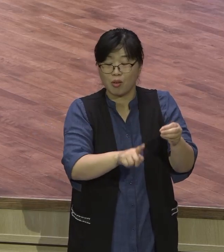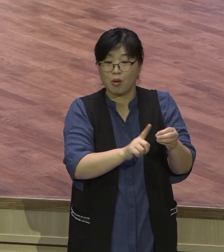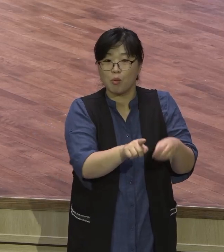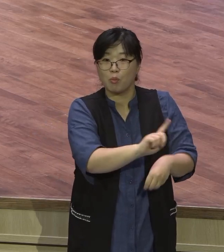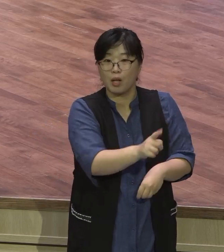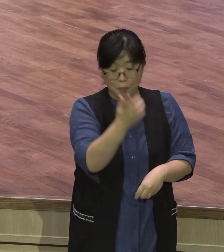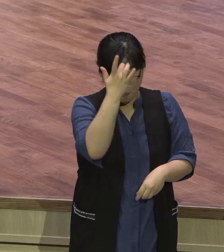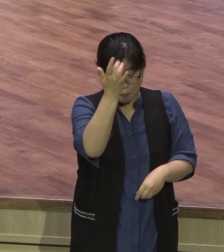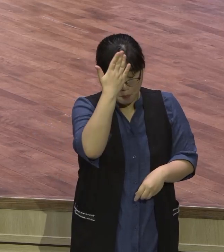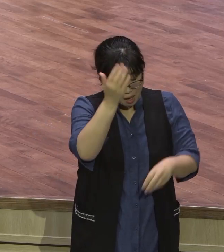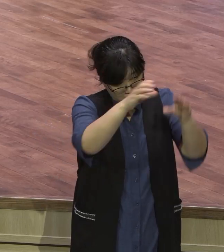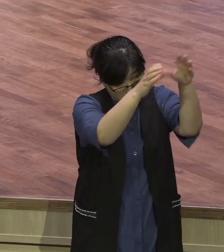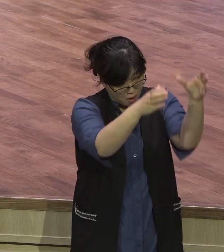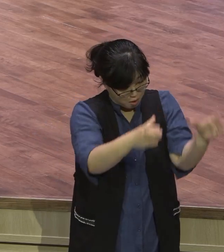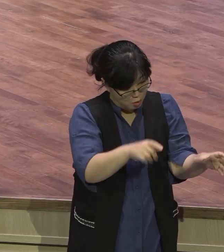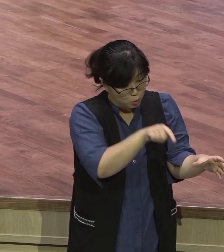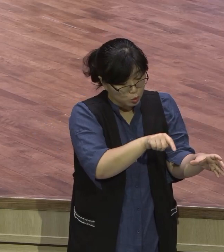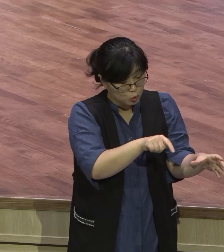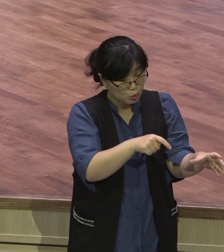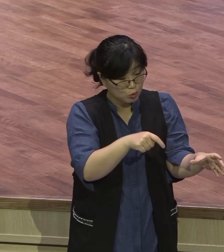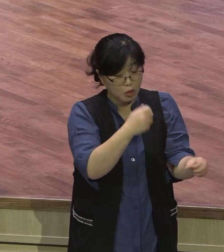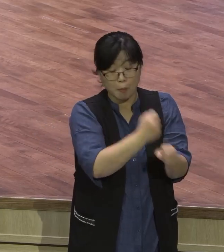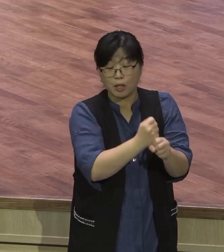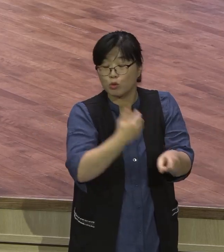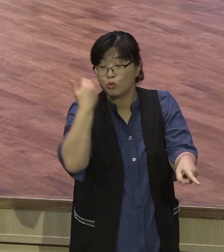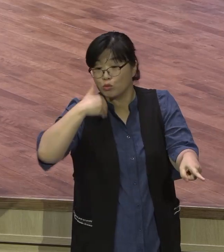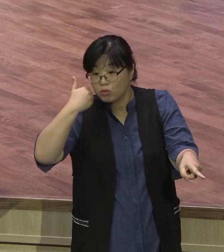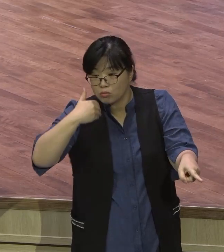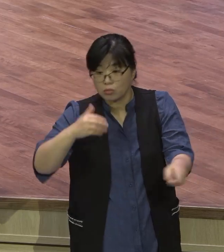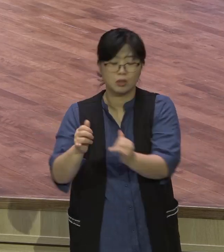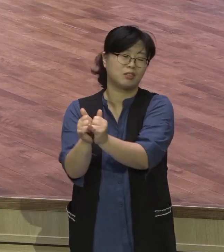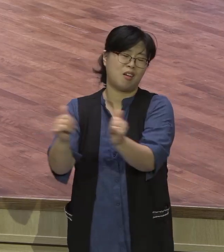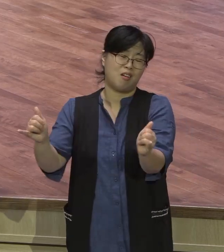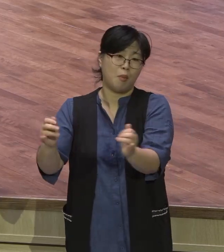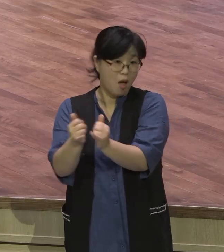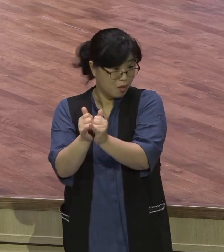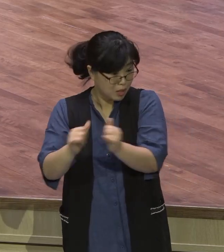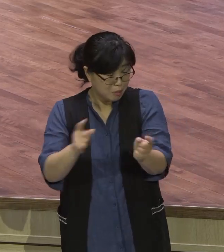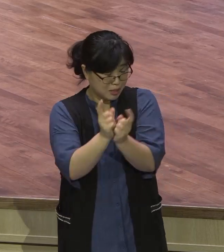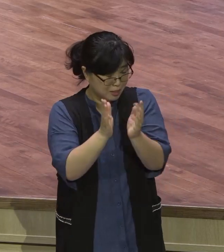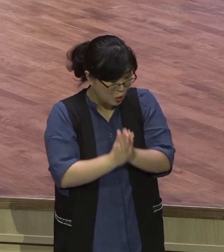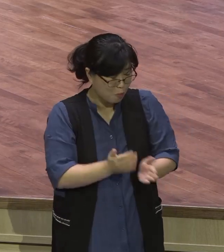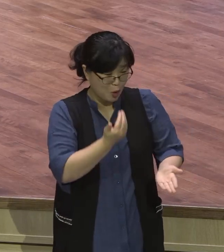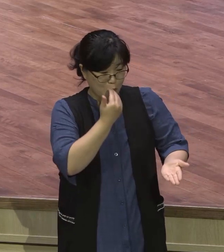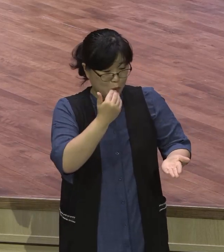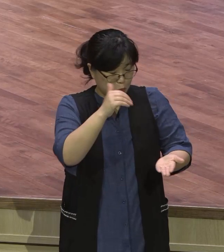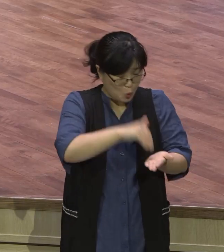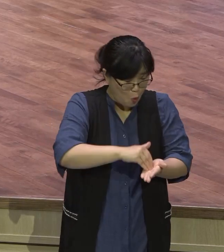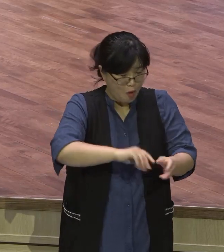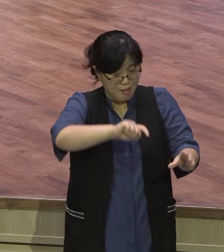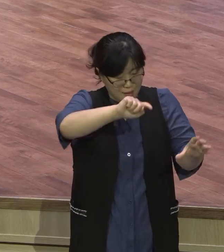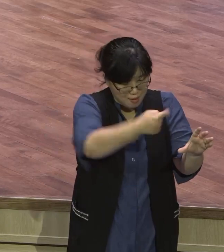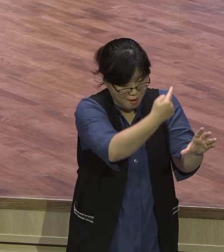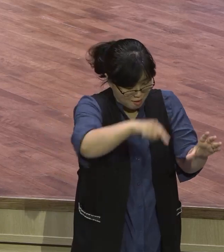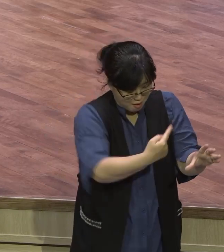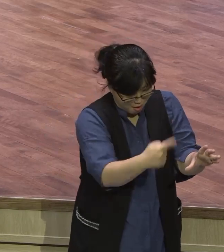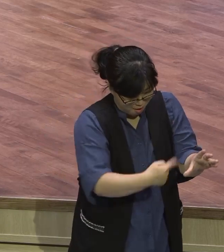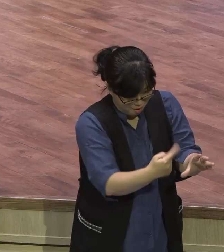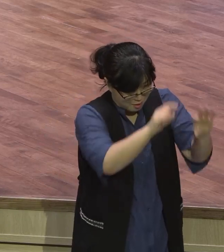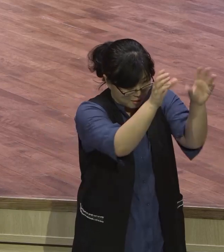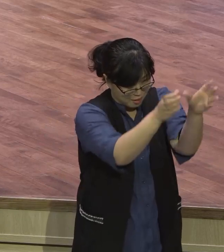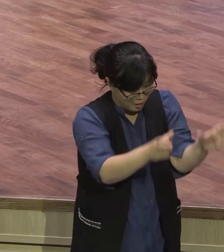그렇잖아요. 만든 돌 앞에 복을 달라고. 거기에 고린도 지역이 기가 막히거든요. 고린도 지역에